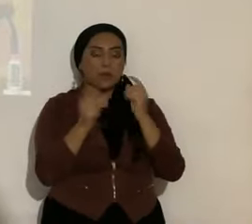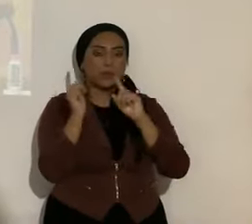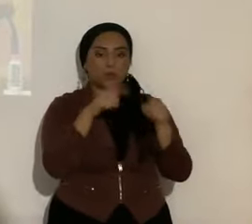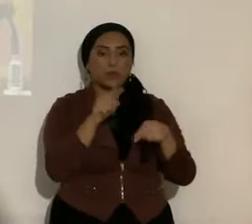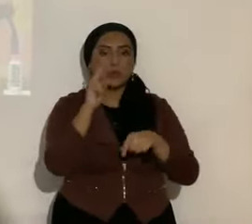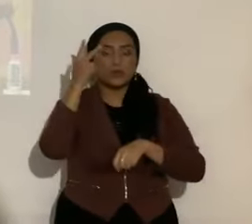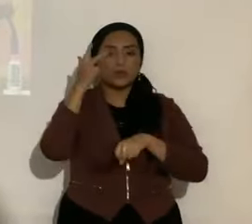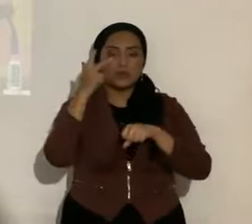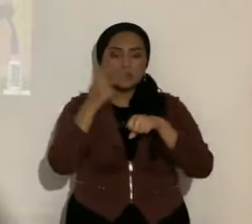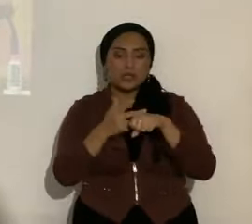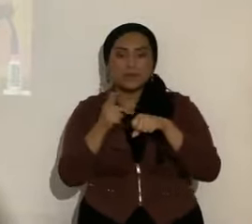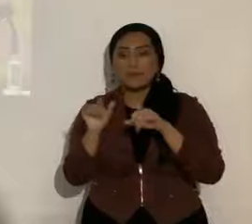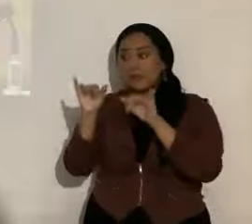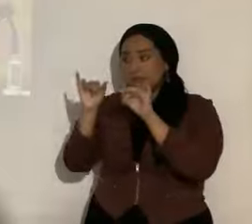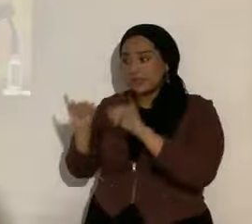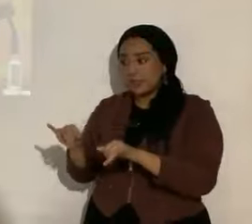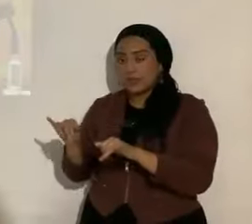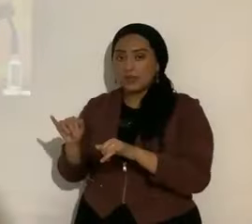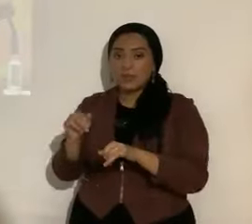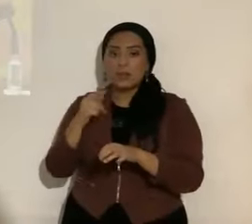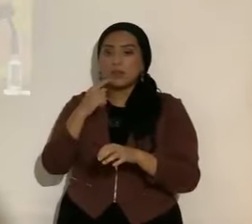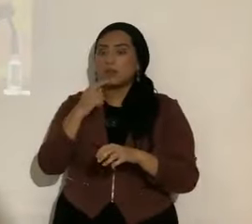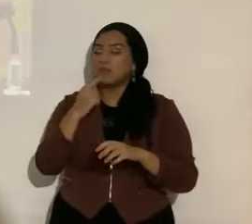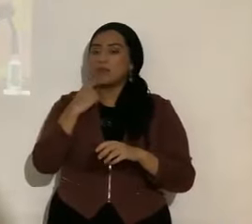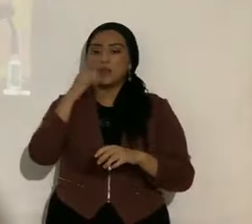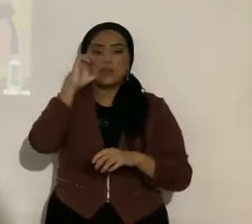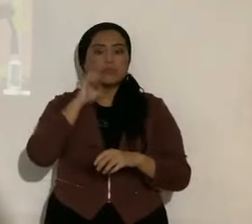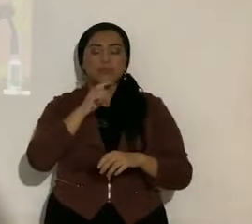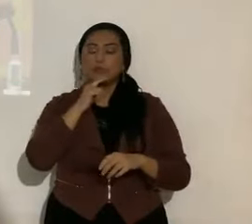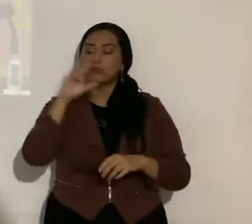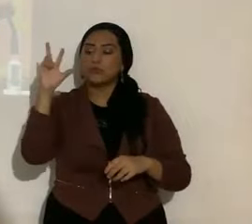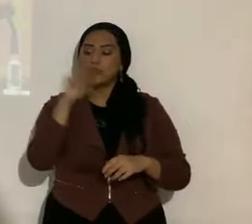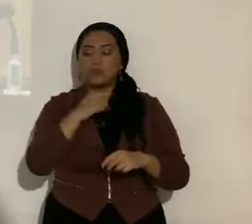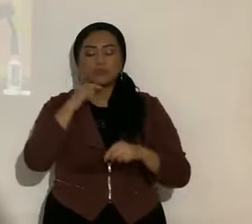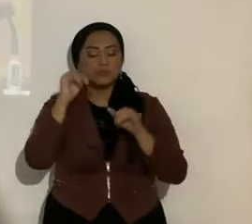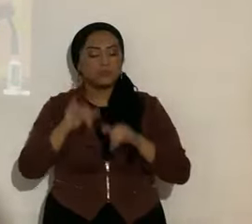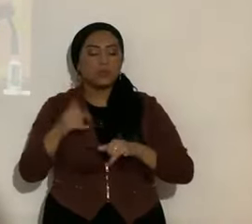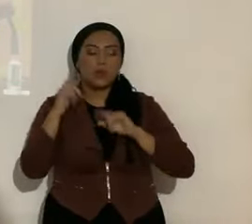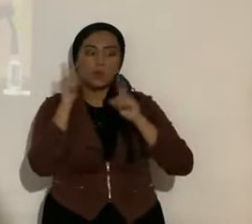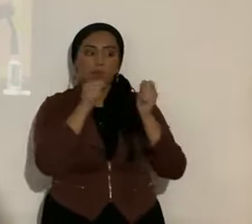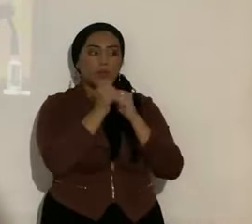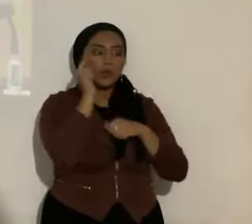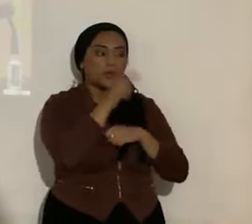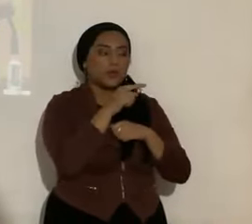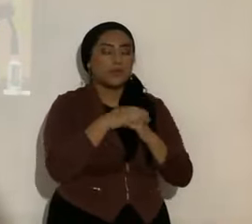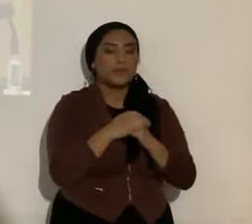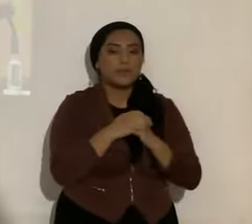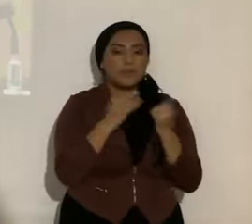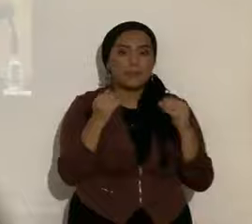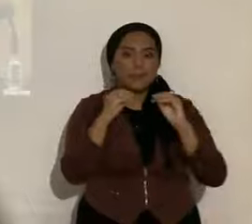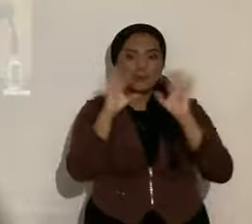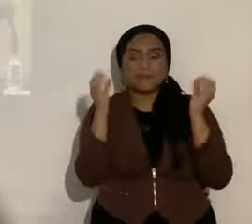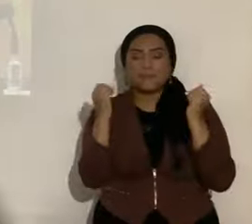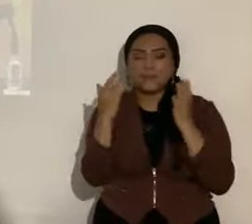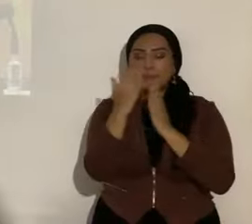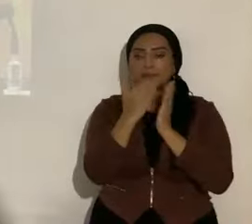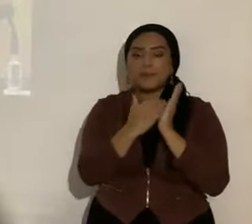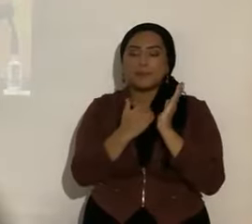3 veces, quédate aquí, y la respuesta de Eliseo, no te dejaré. Ahorita voy a aclarar varias